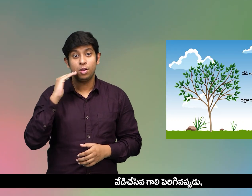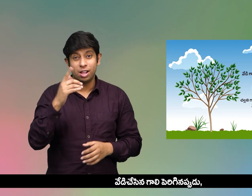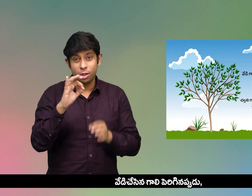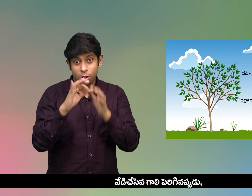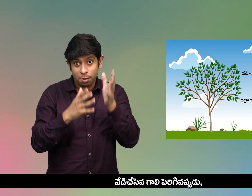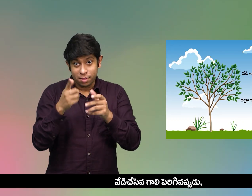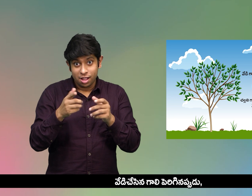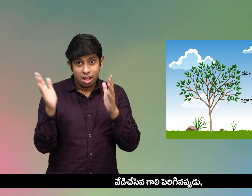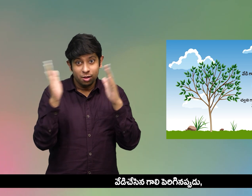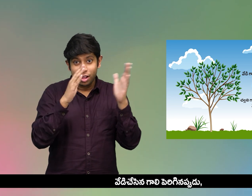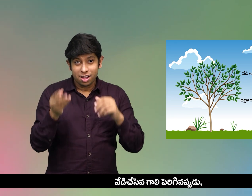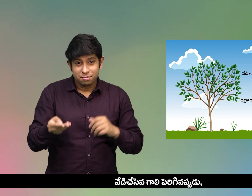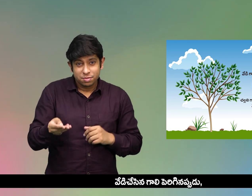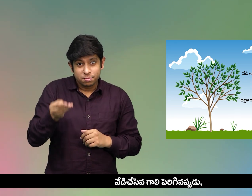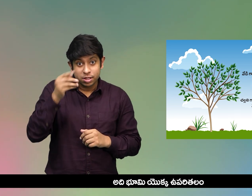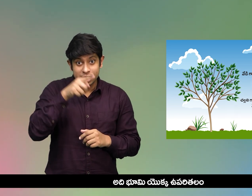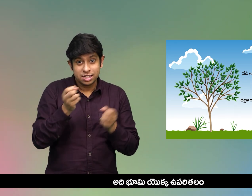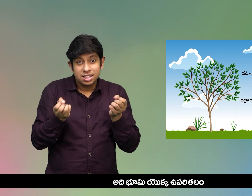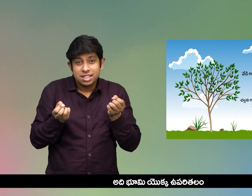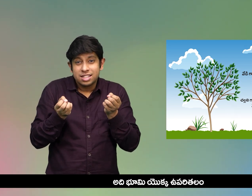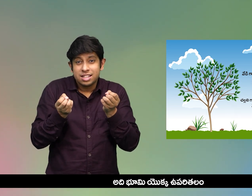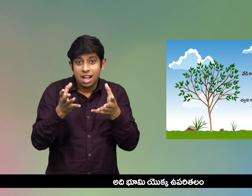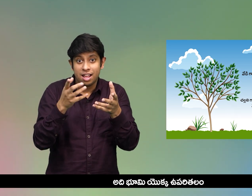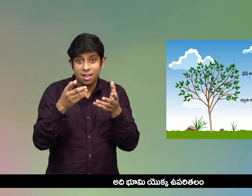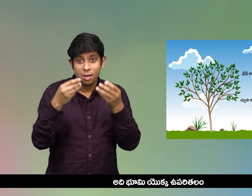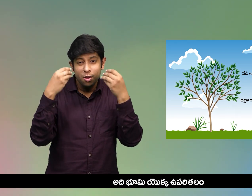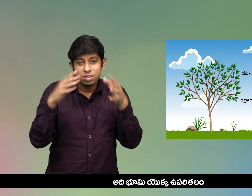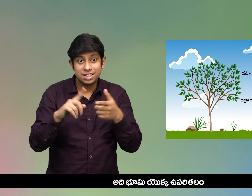చేసిన గాలి పెరిగినప్పుడు అది భూమి యొక్క ఉపరితలం